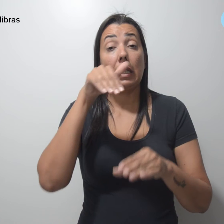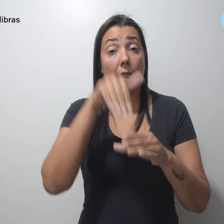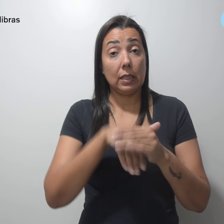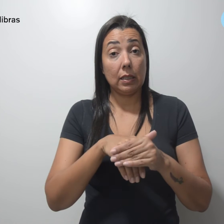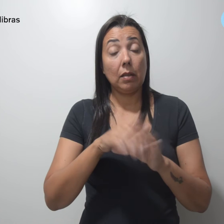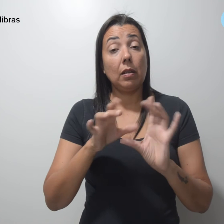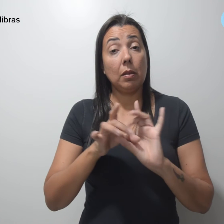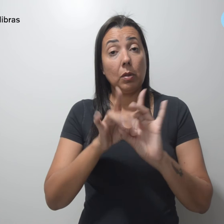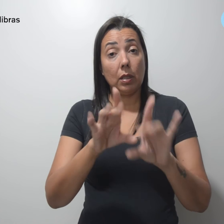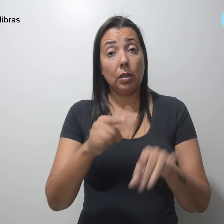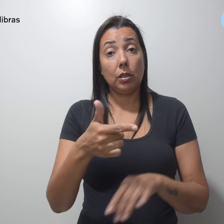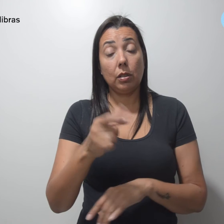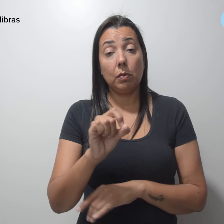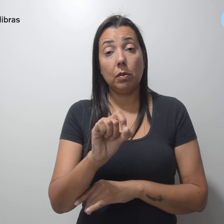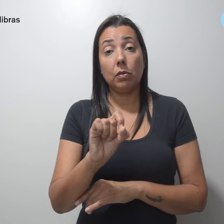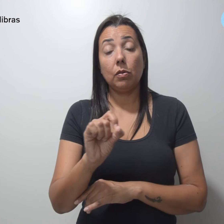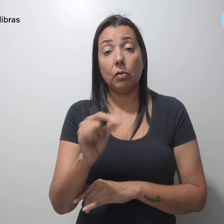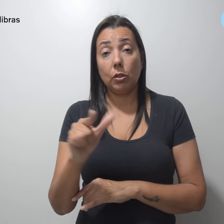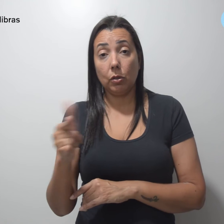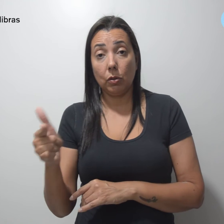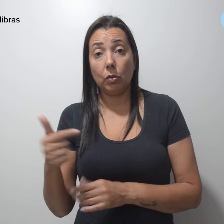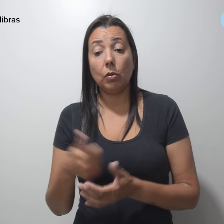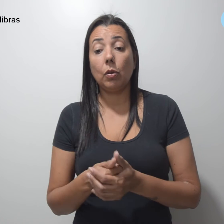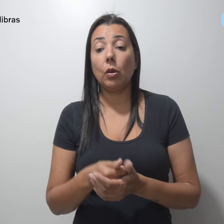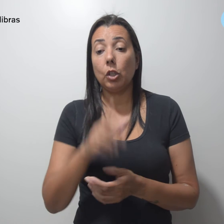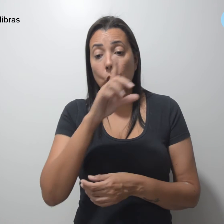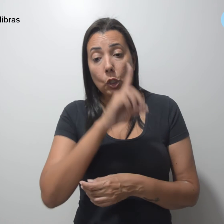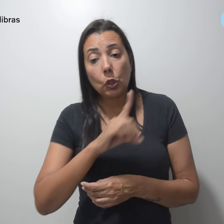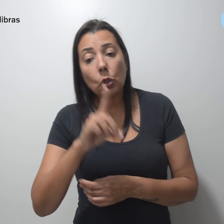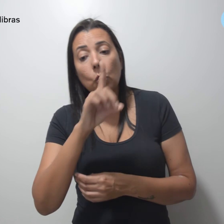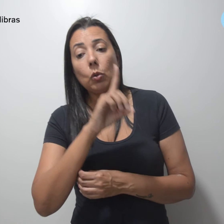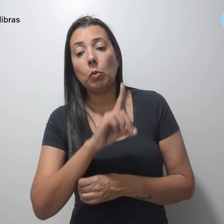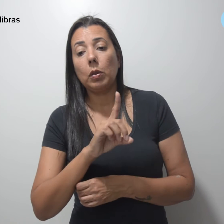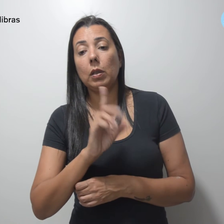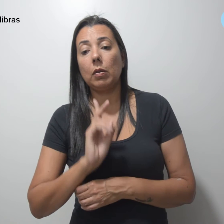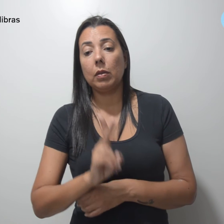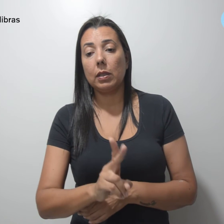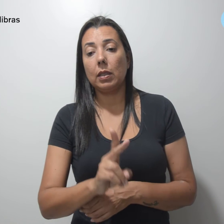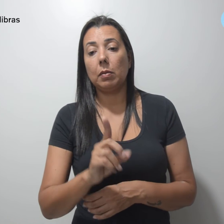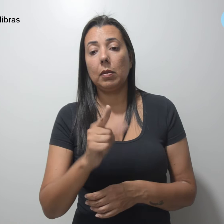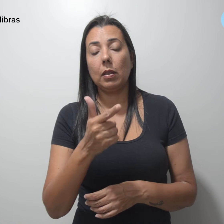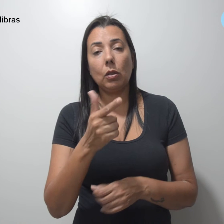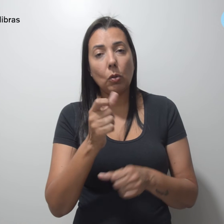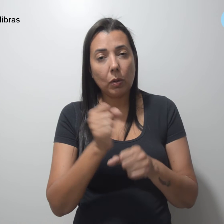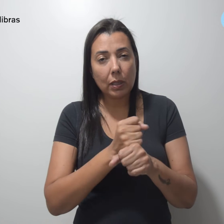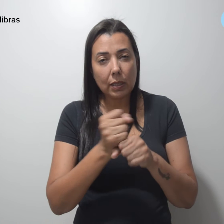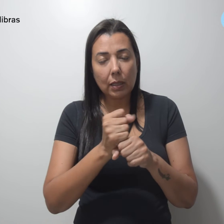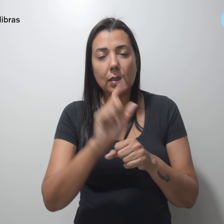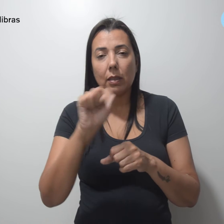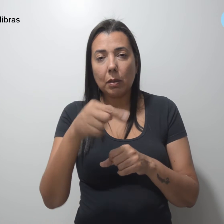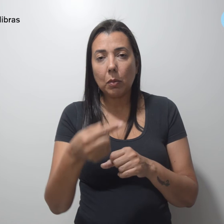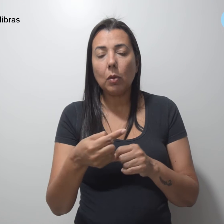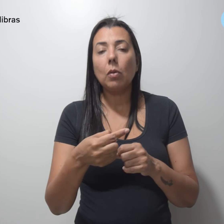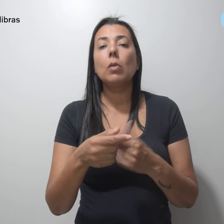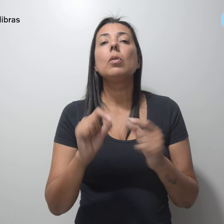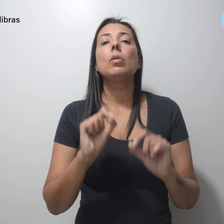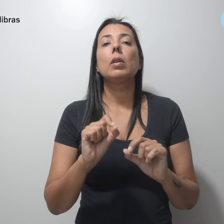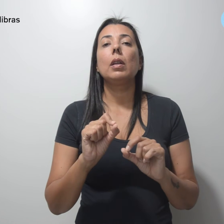de 2022, deste domingo, ocorrem 2 anos após a ação